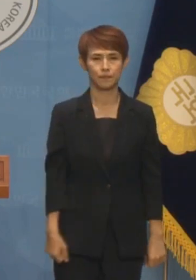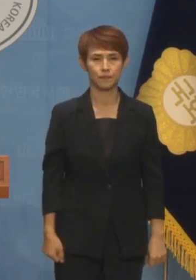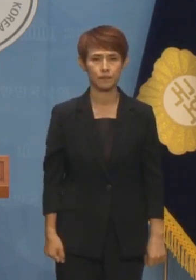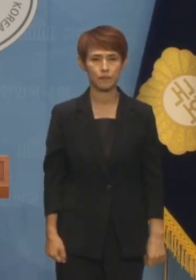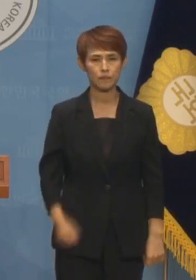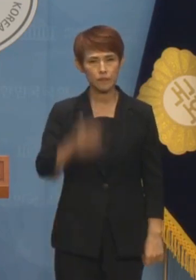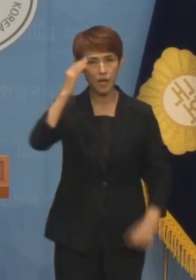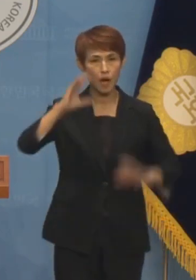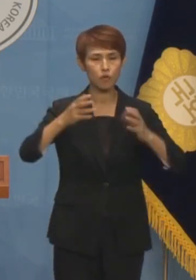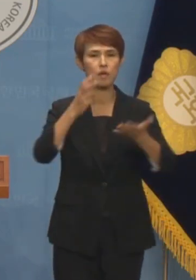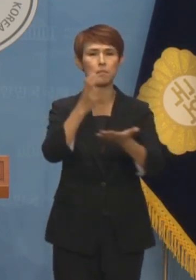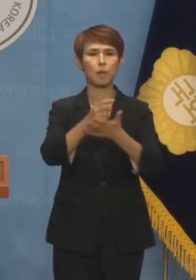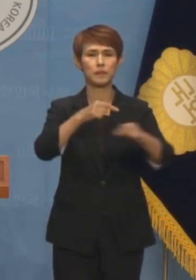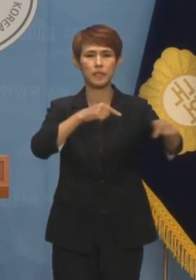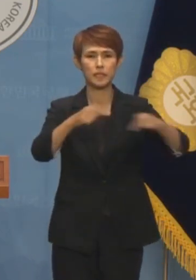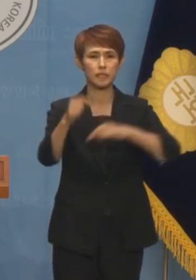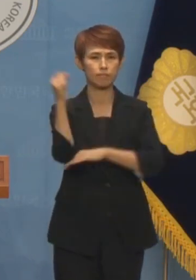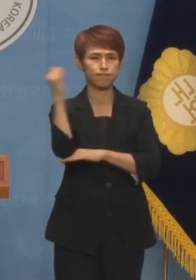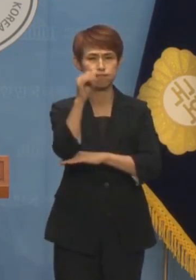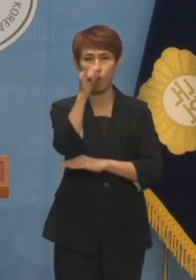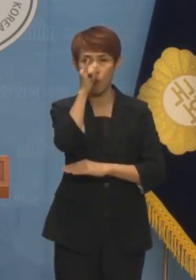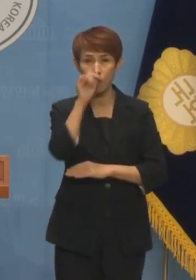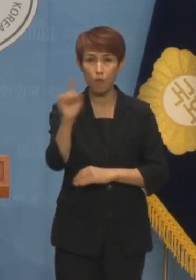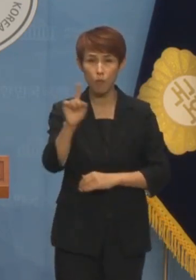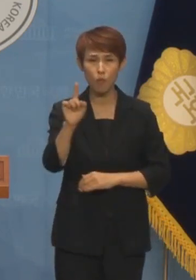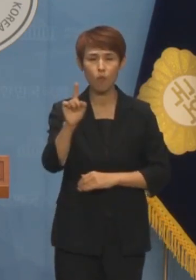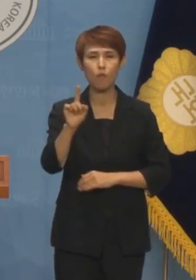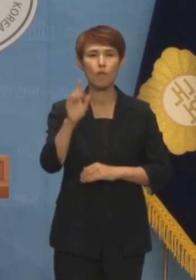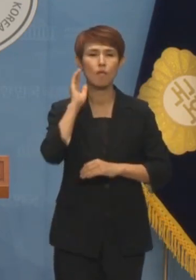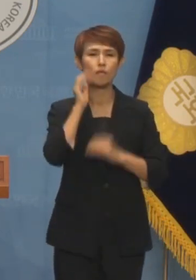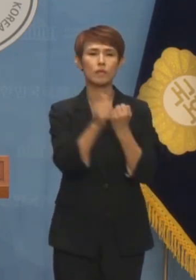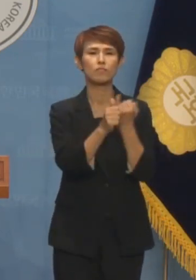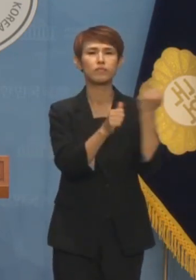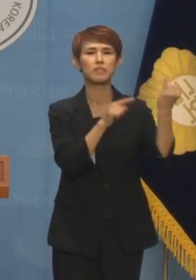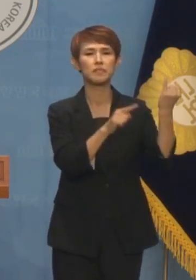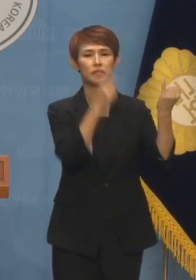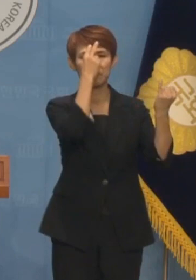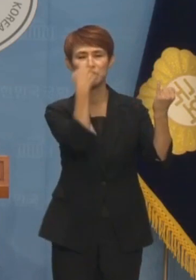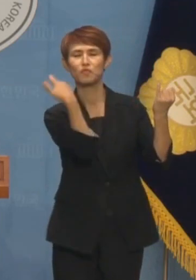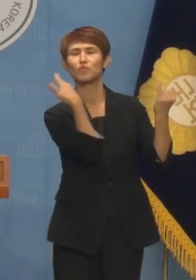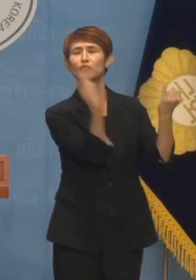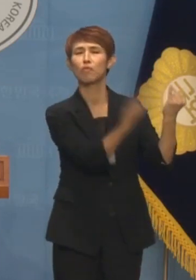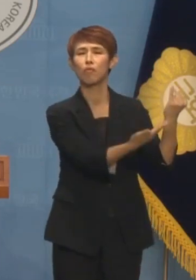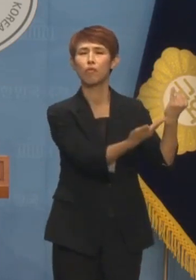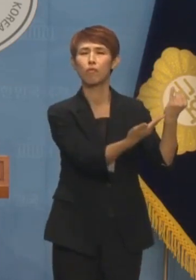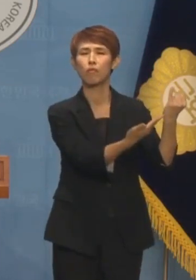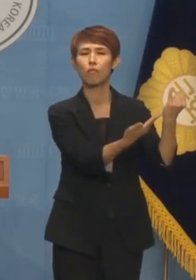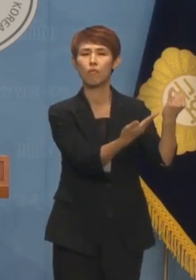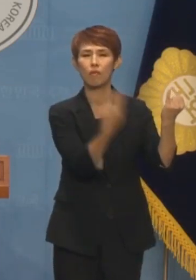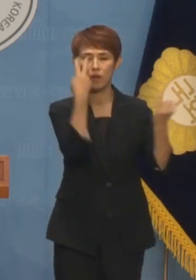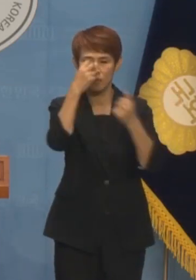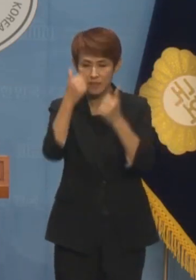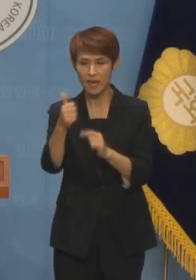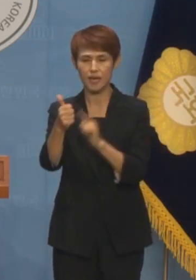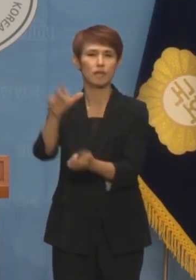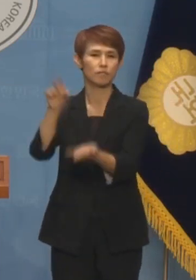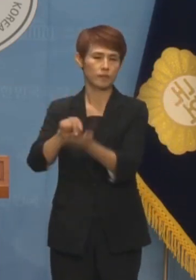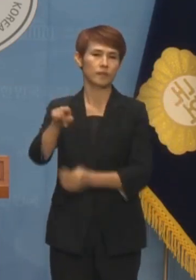대한민국의 법치를 흔들고 있는 것이 바로 김건희 여사에게 면죄부를 주고 있는 검찰이기